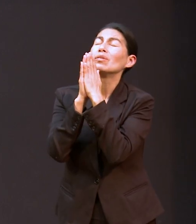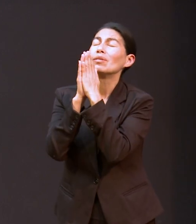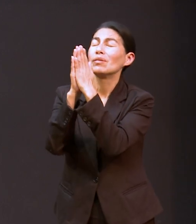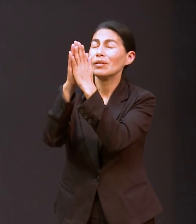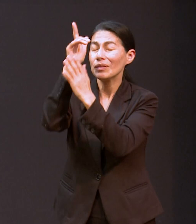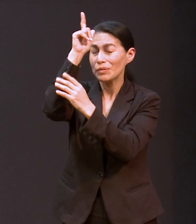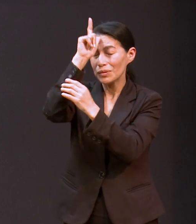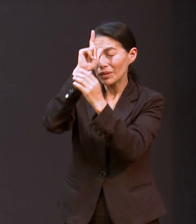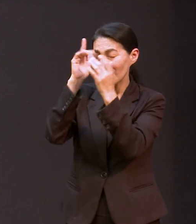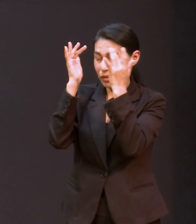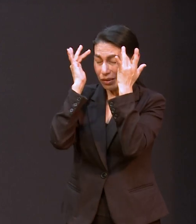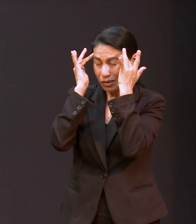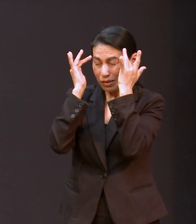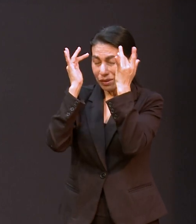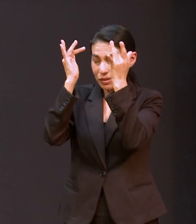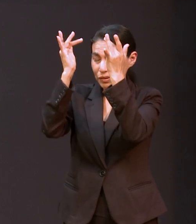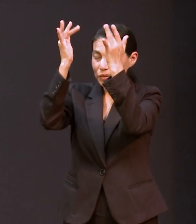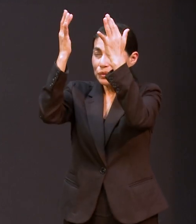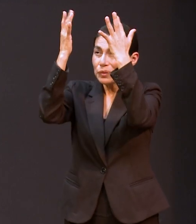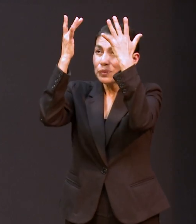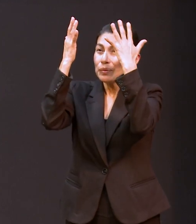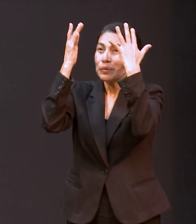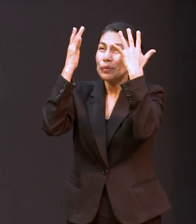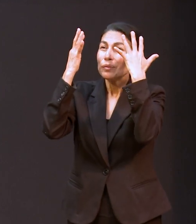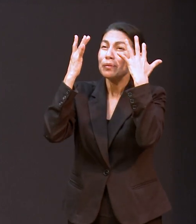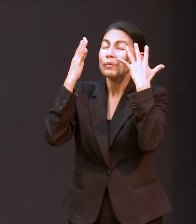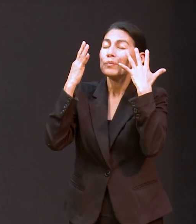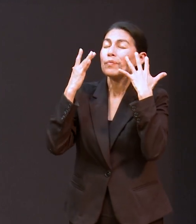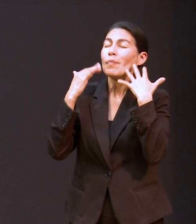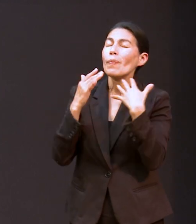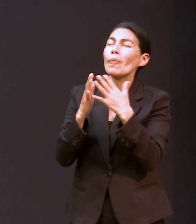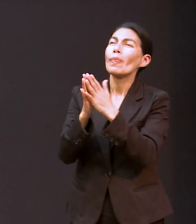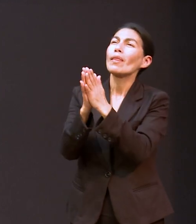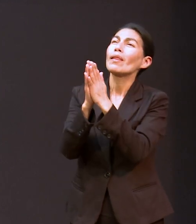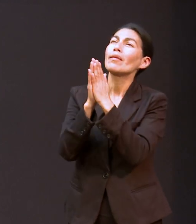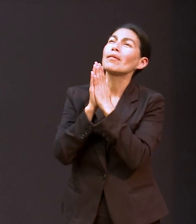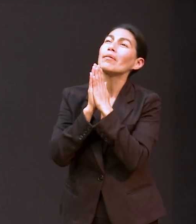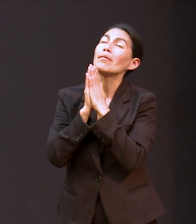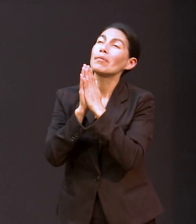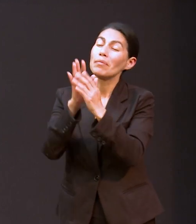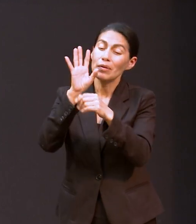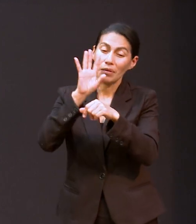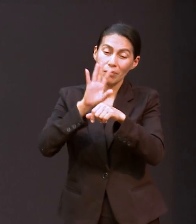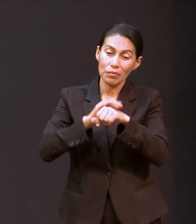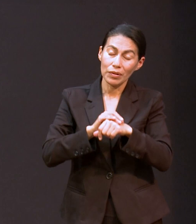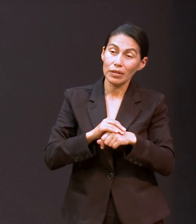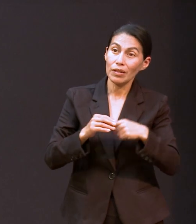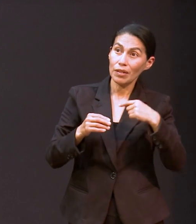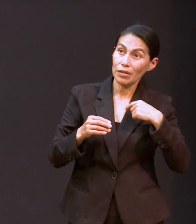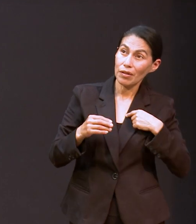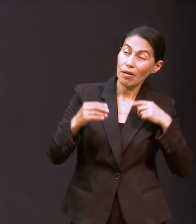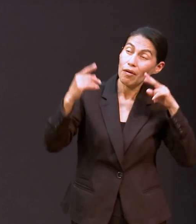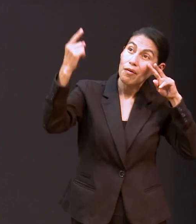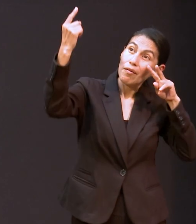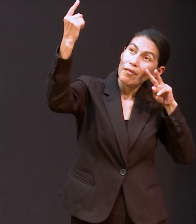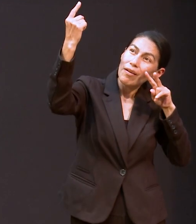tu espíritu concédeme verte regresar